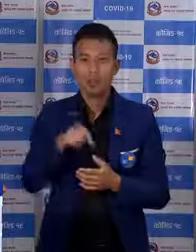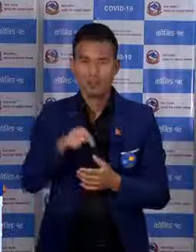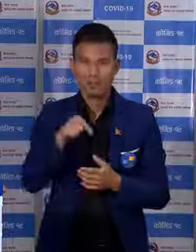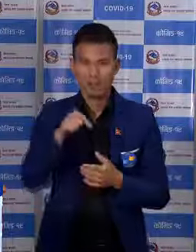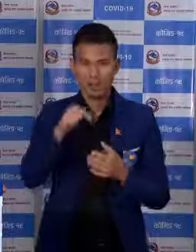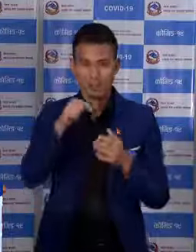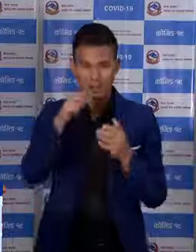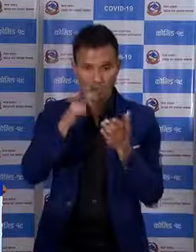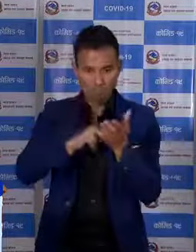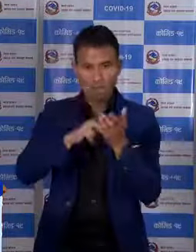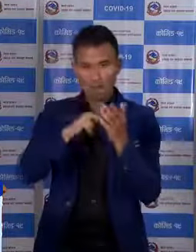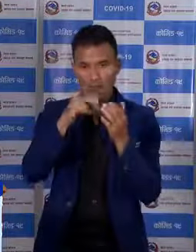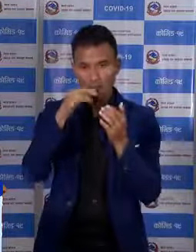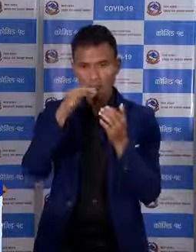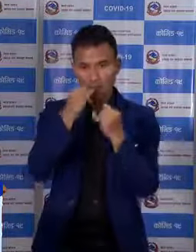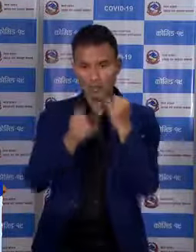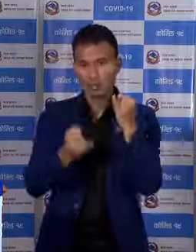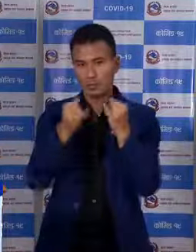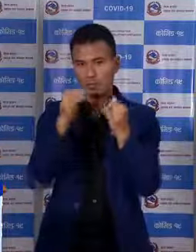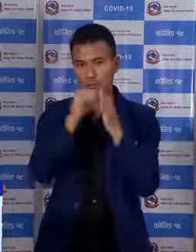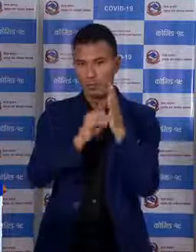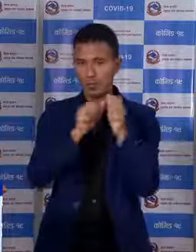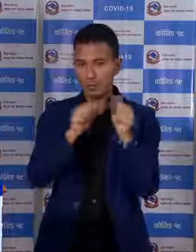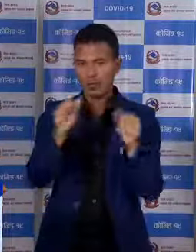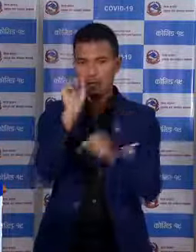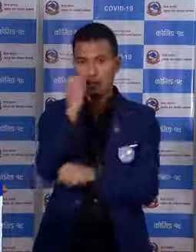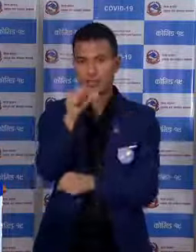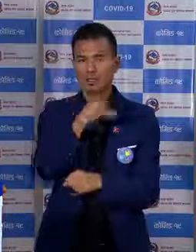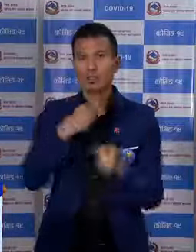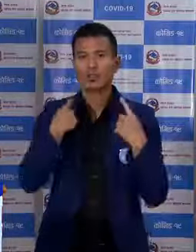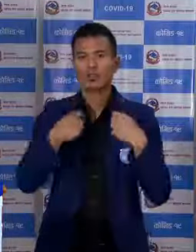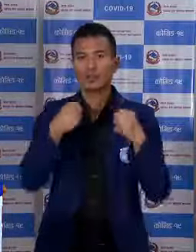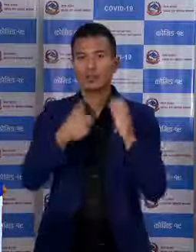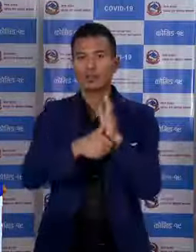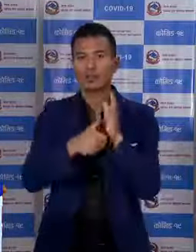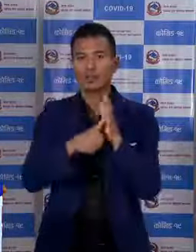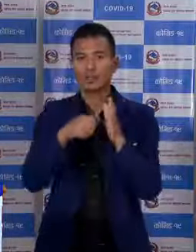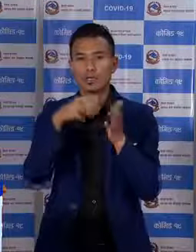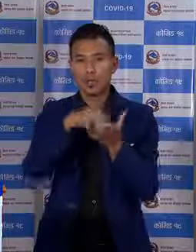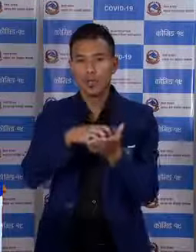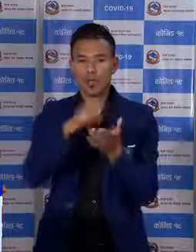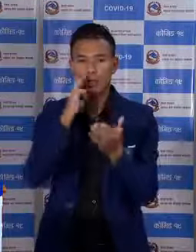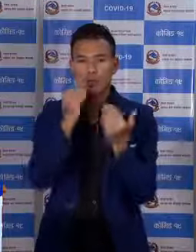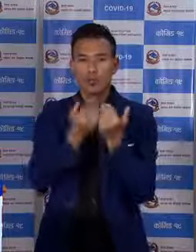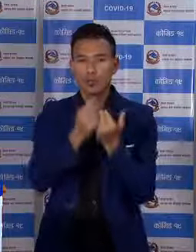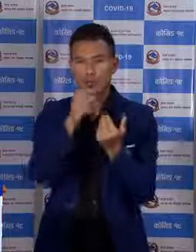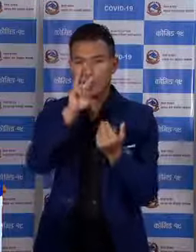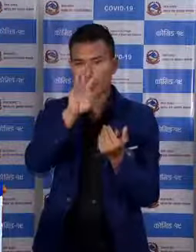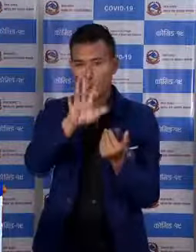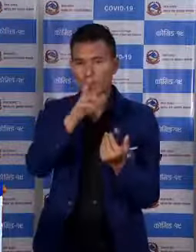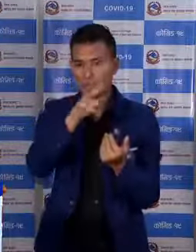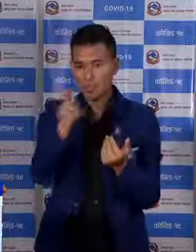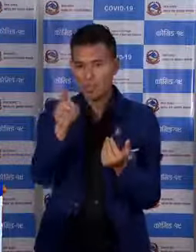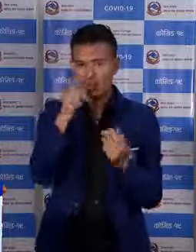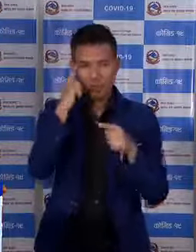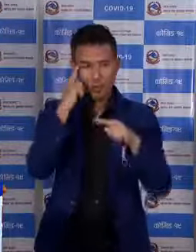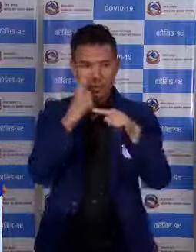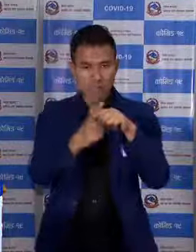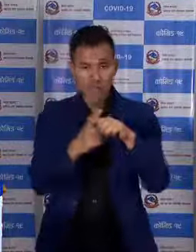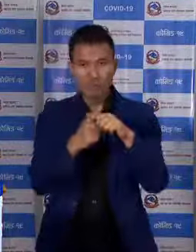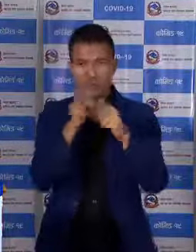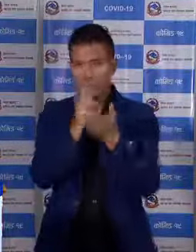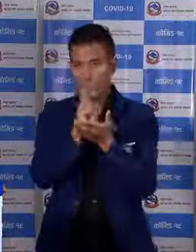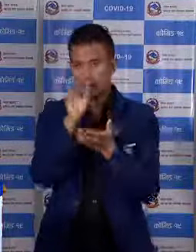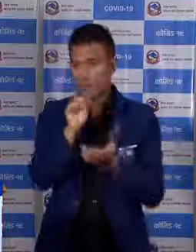पछिल्लो अपडेट अनुशार राष्टे जनस्वास्थे परयोक्सालामा गरियेको परिक्षेन मा 25 जाना को पोजेटिव